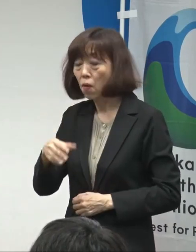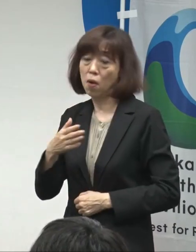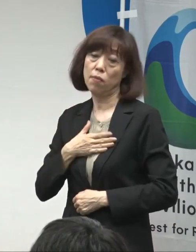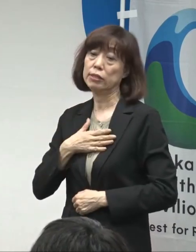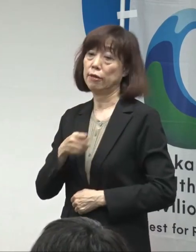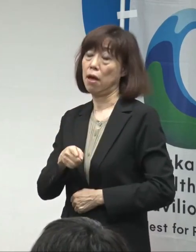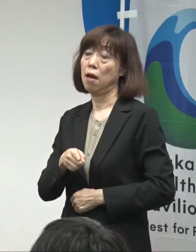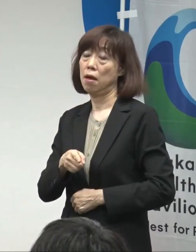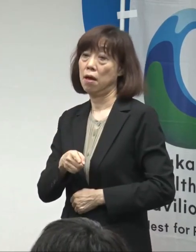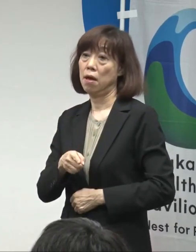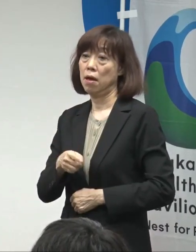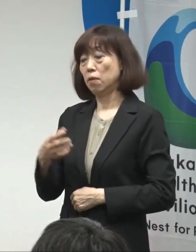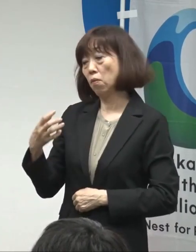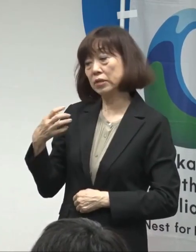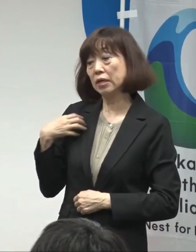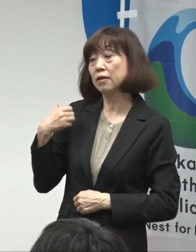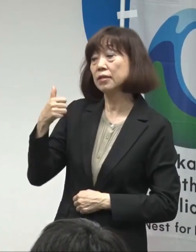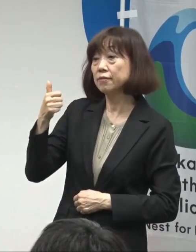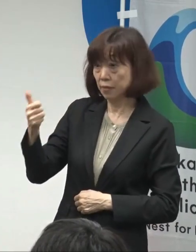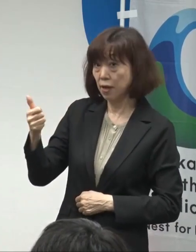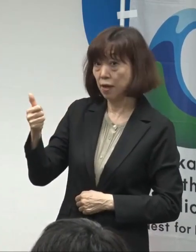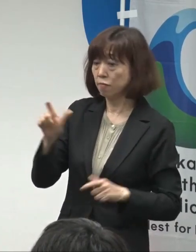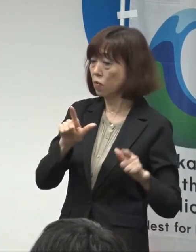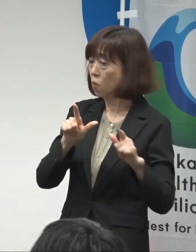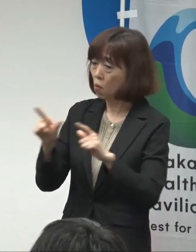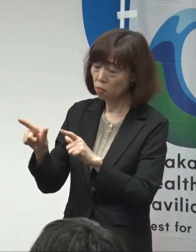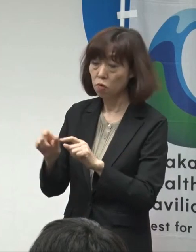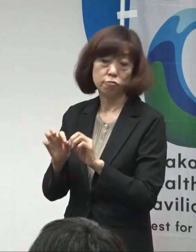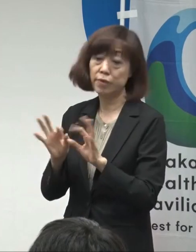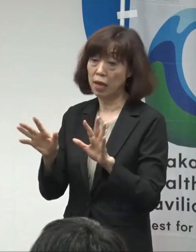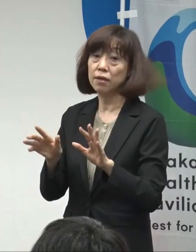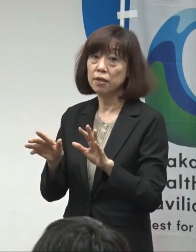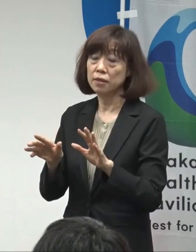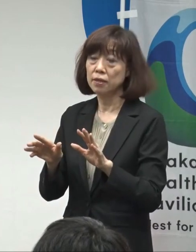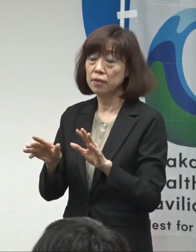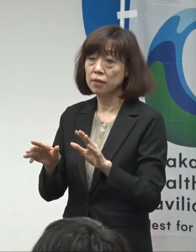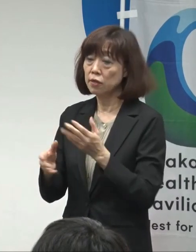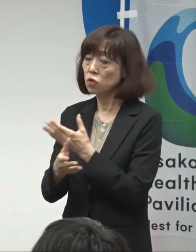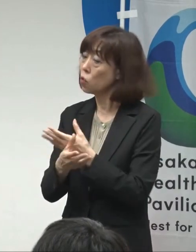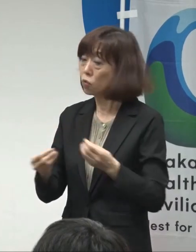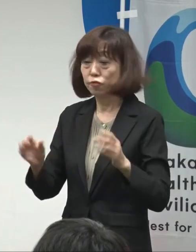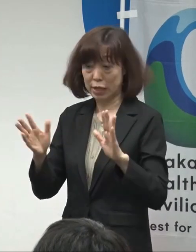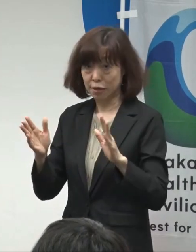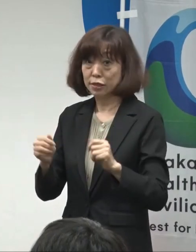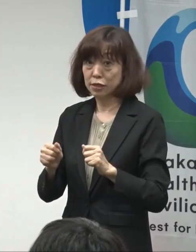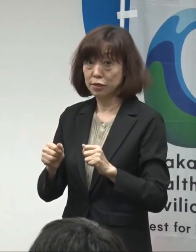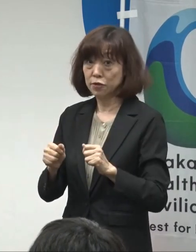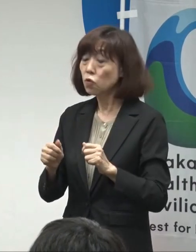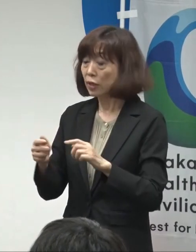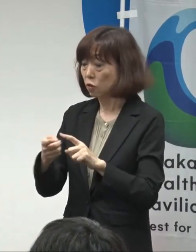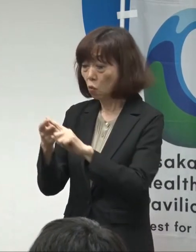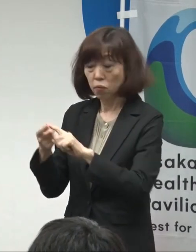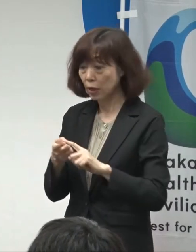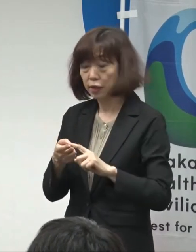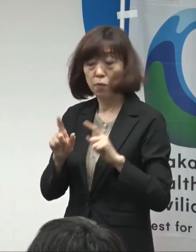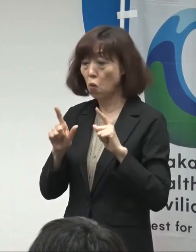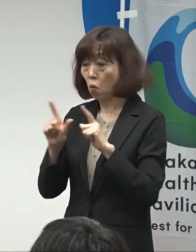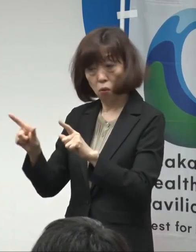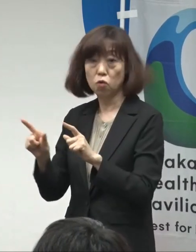、責任者がに情報共有されていなかったので、まあ、協会に報告がなく、まあ、協会としてもあ